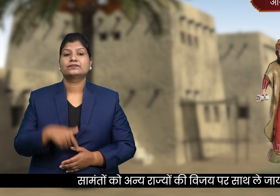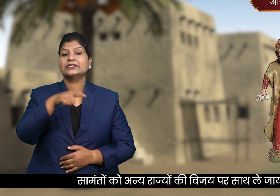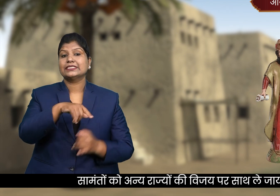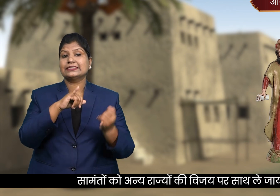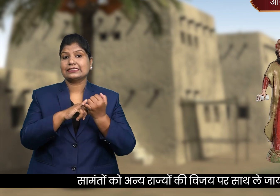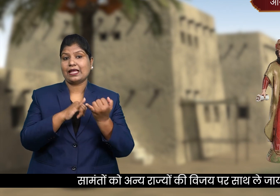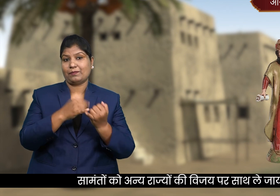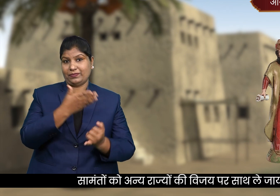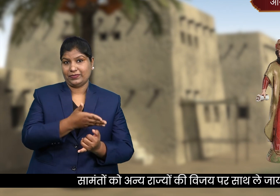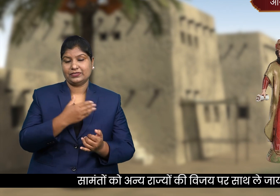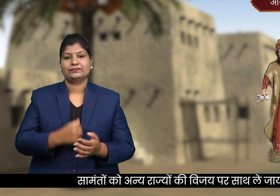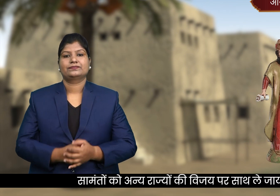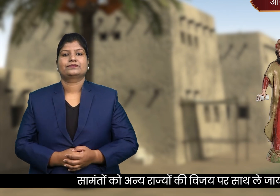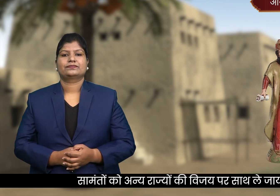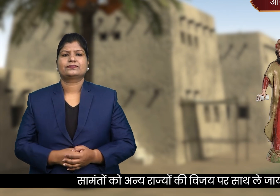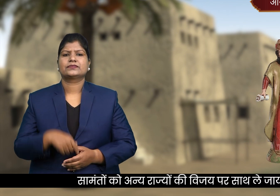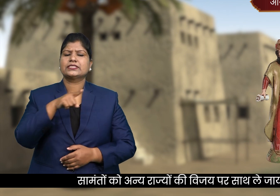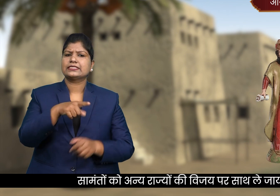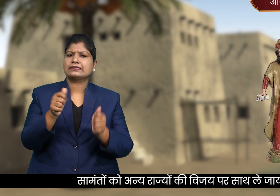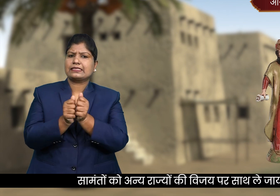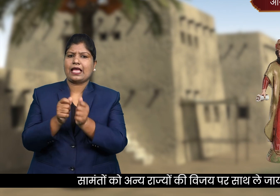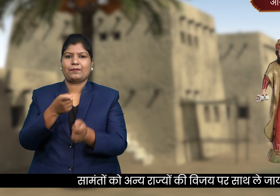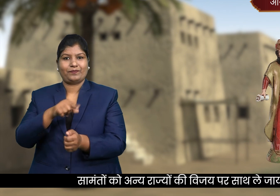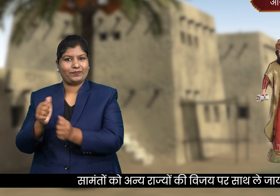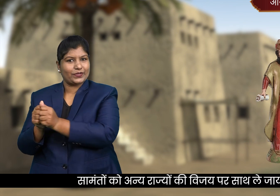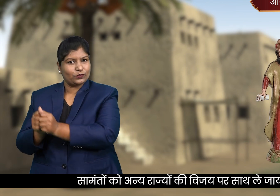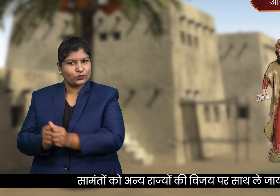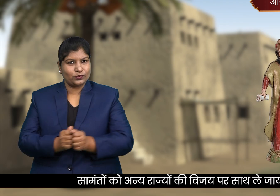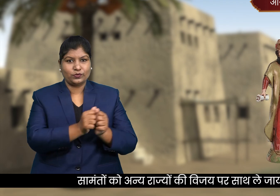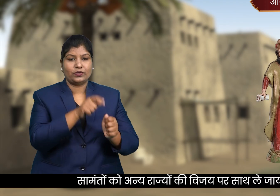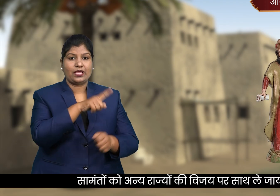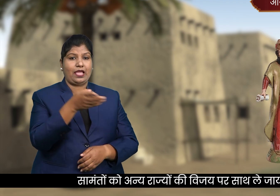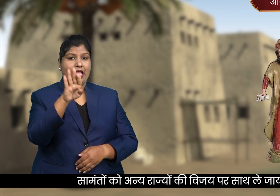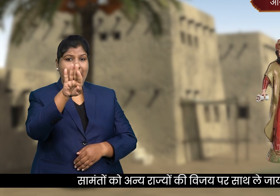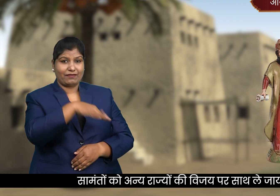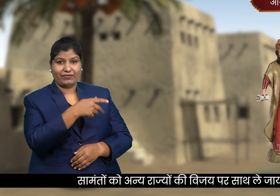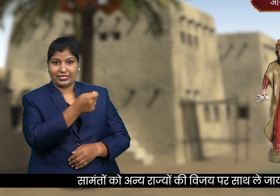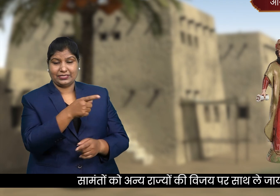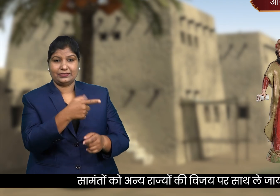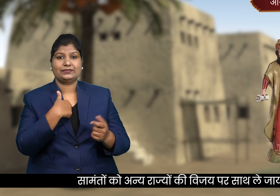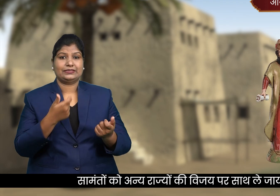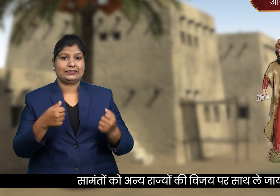सामंतों को अन्य राज्यों की विजय पर साथ ले जाया गया था।